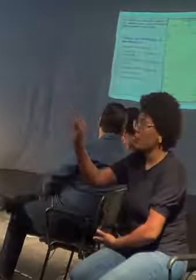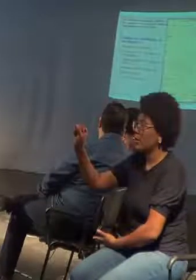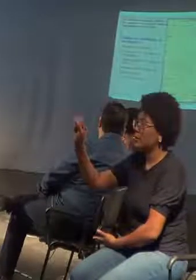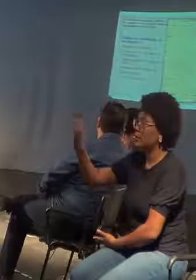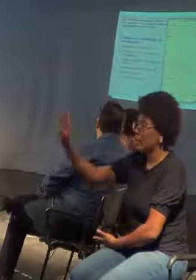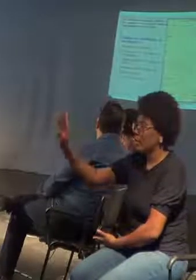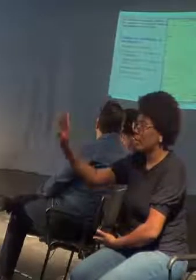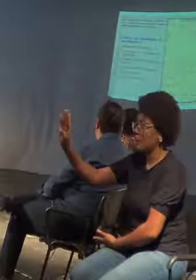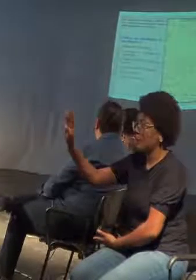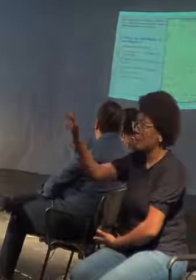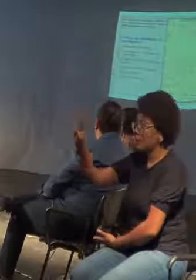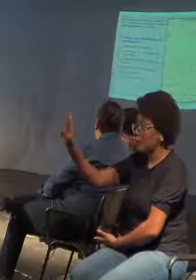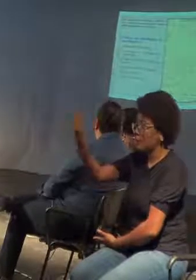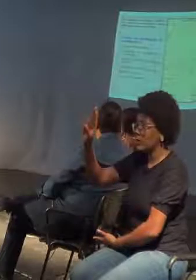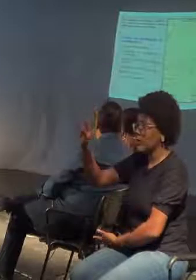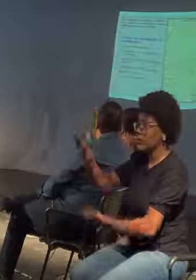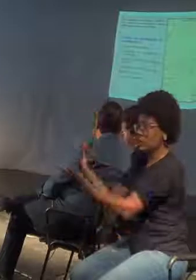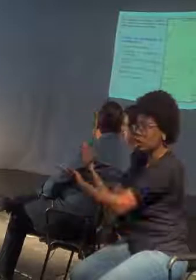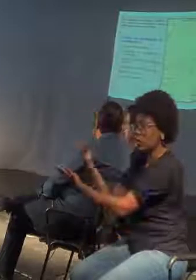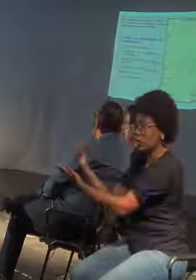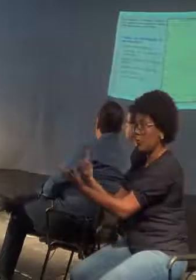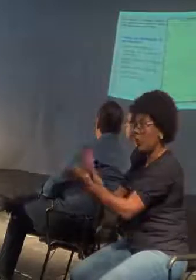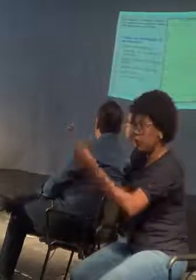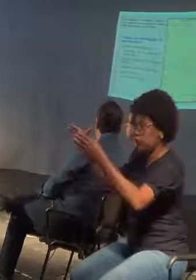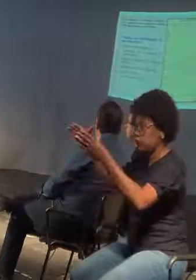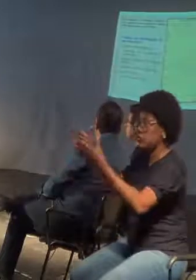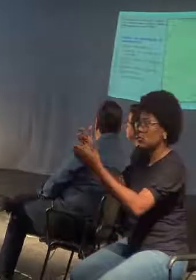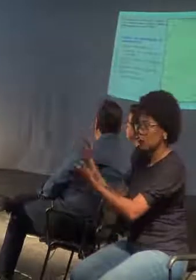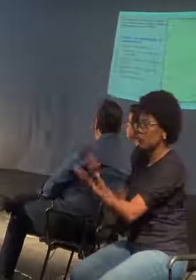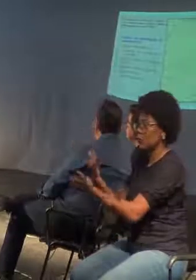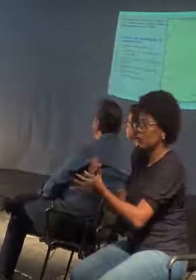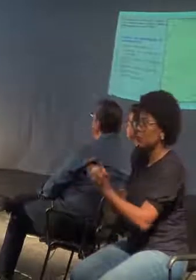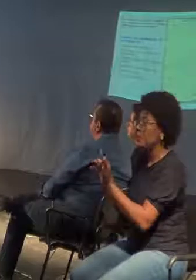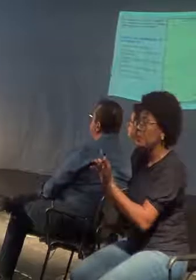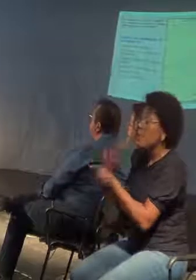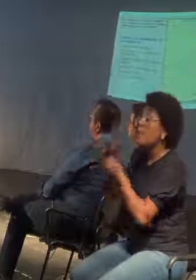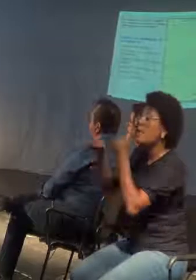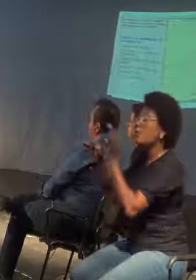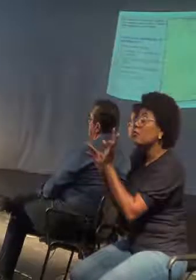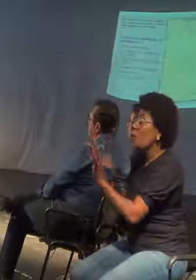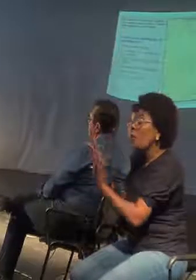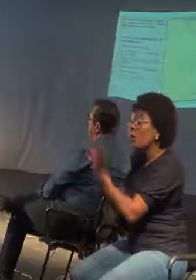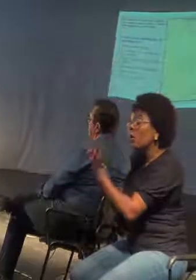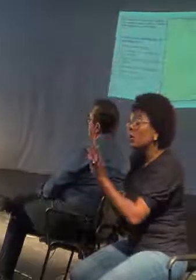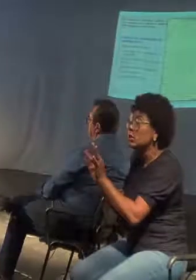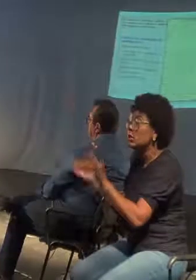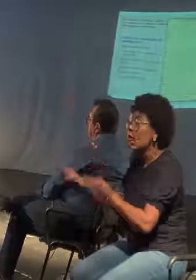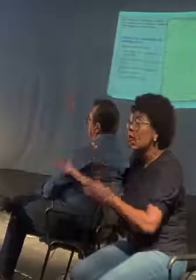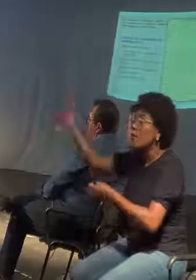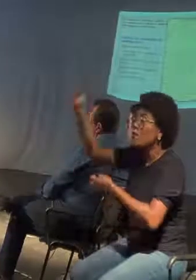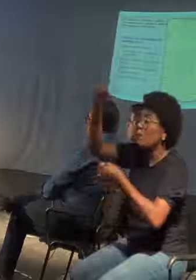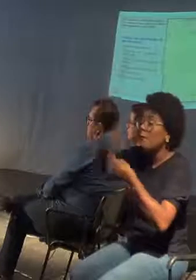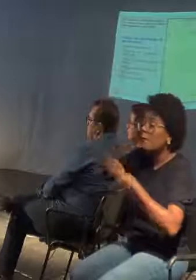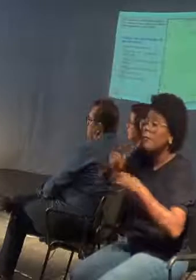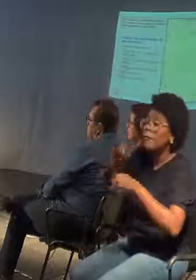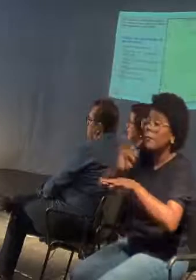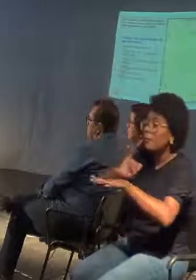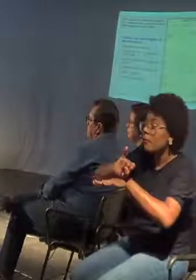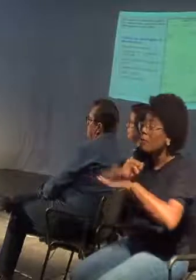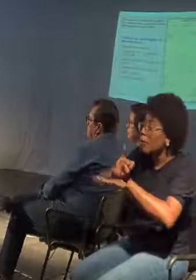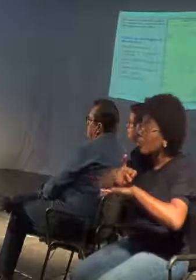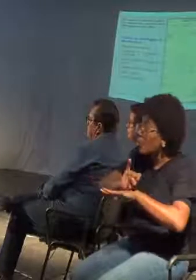paga passagem intermunicipal, e essa é uma situação que seria resolvida se a região fosse definida como metropolitana, porque aí você poderia trabalhar com uma